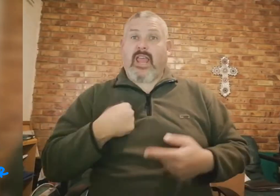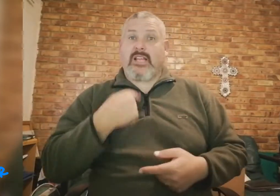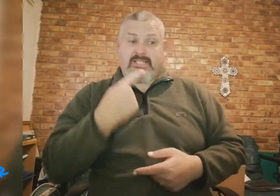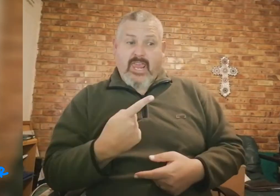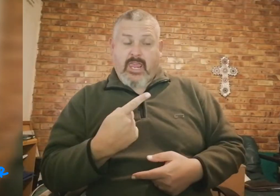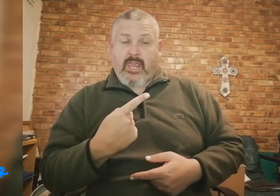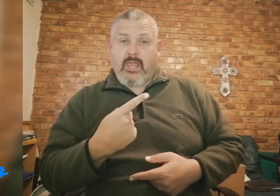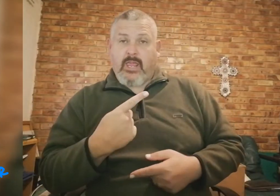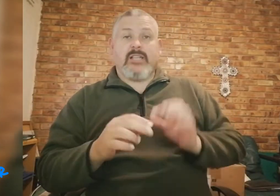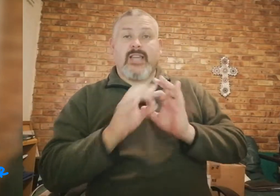hy sê,